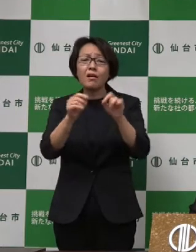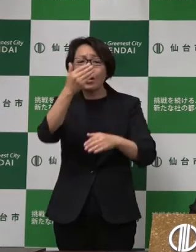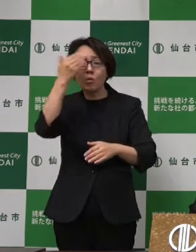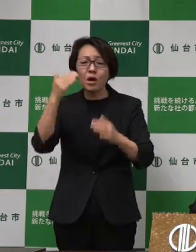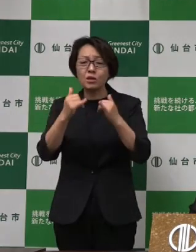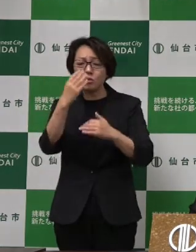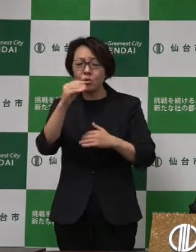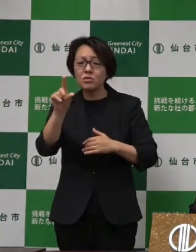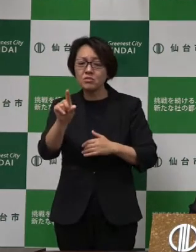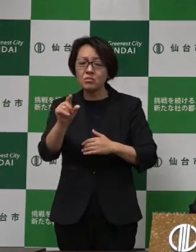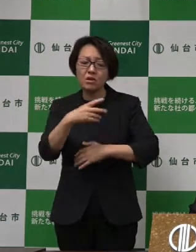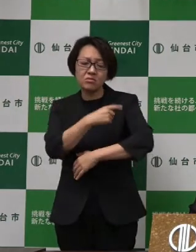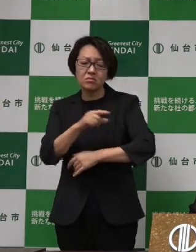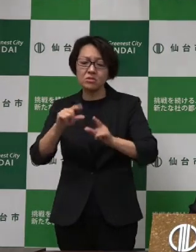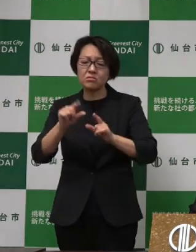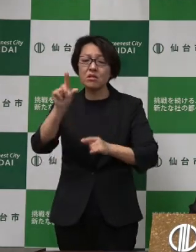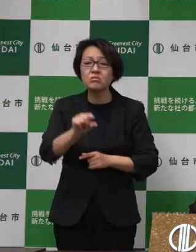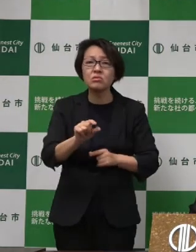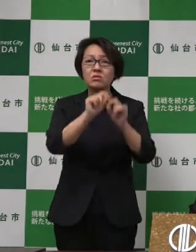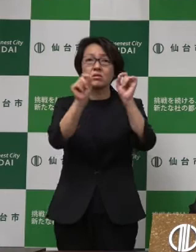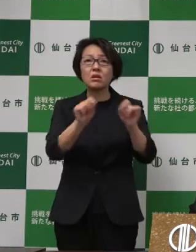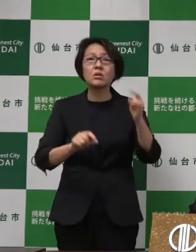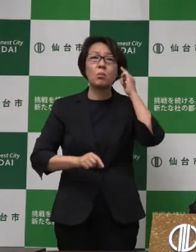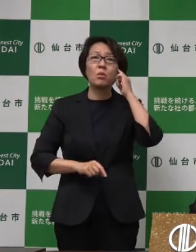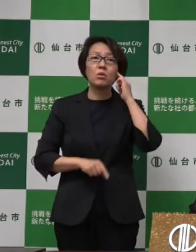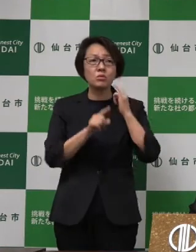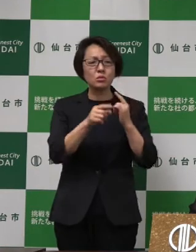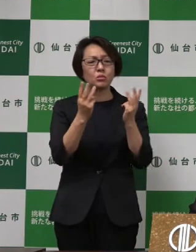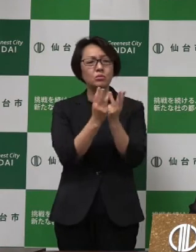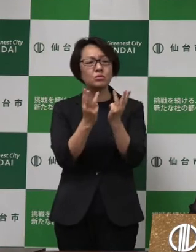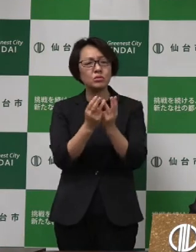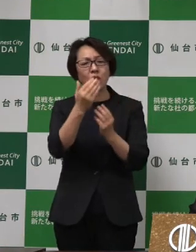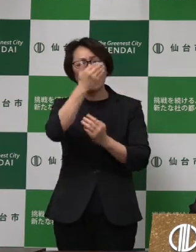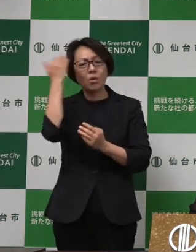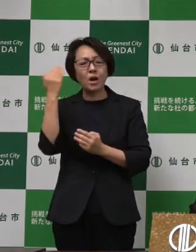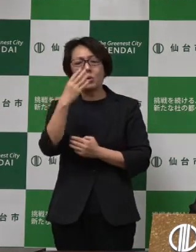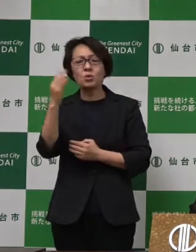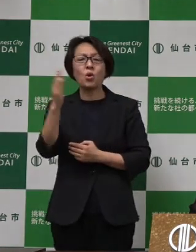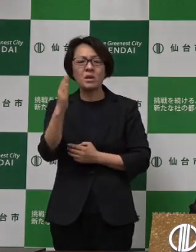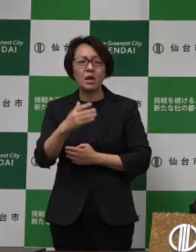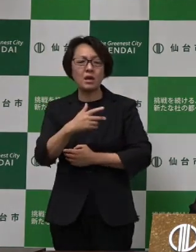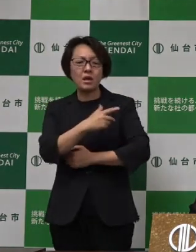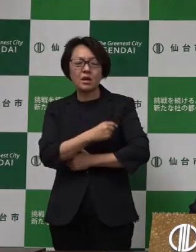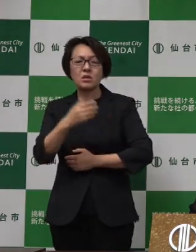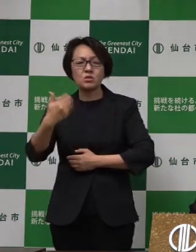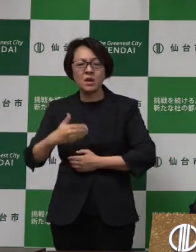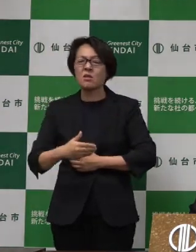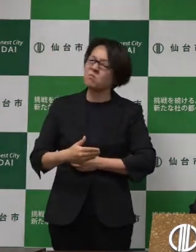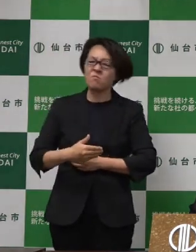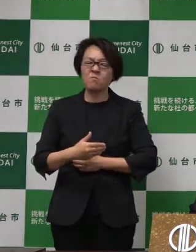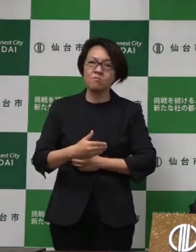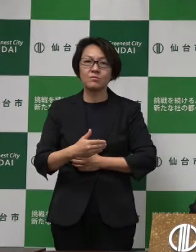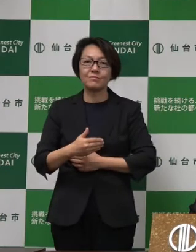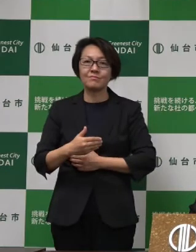ているんじゃないかというところで、その数字をこう若者の接種が低いという論拠にしているのはどうなのかなと個